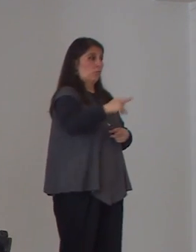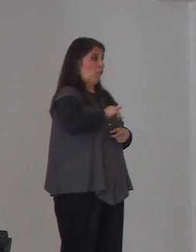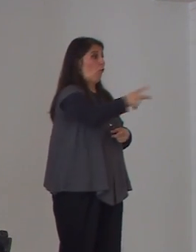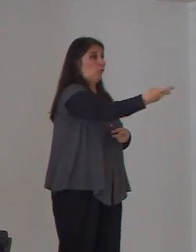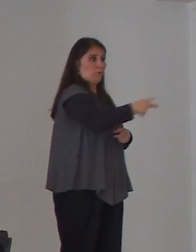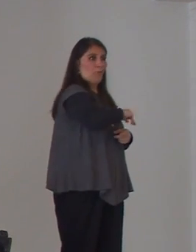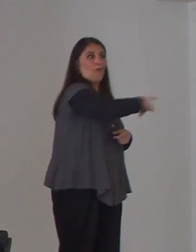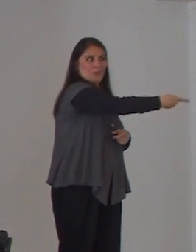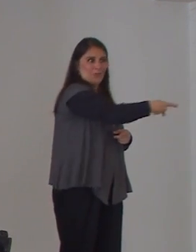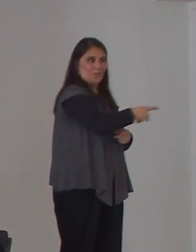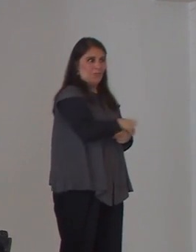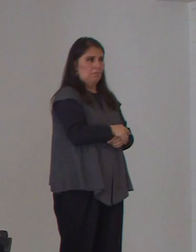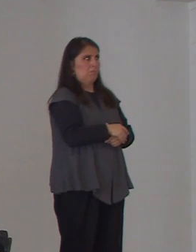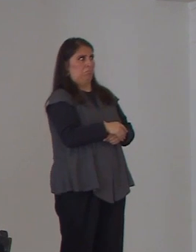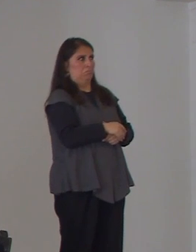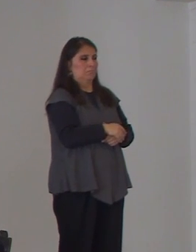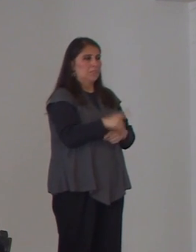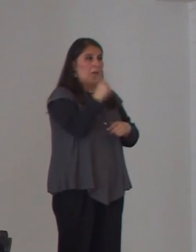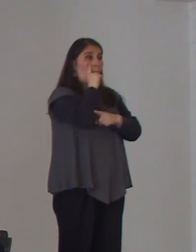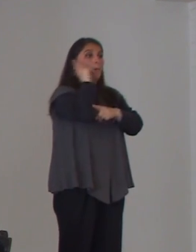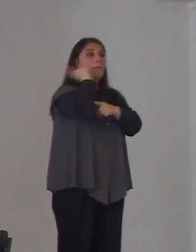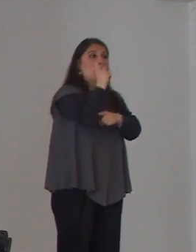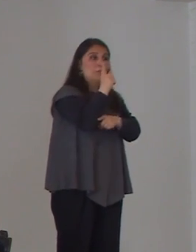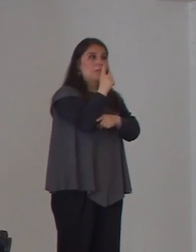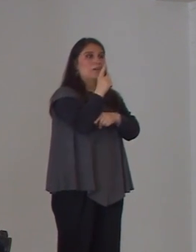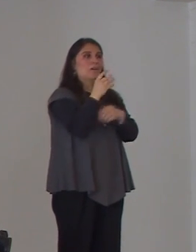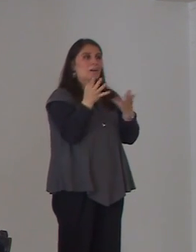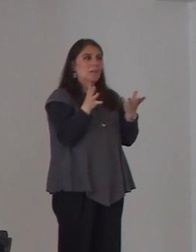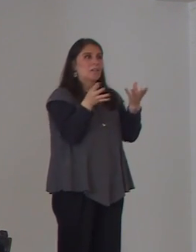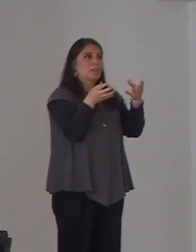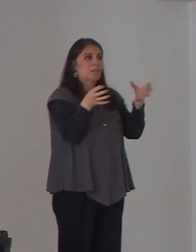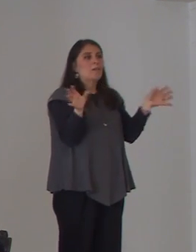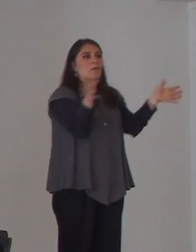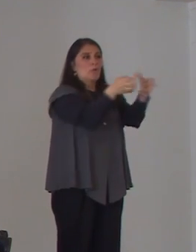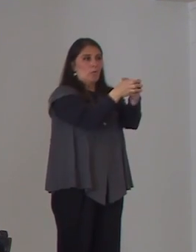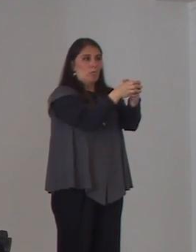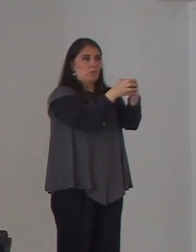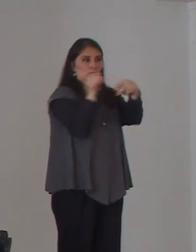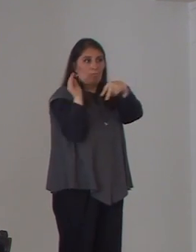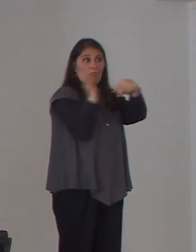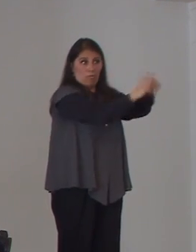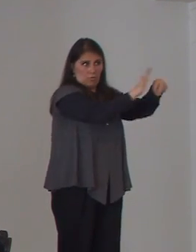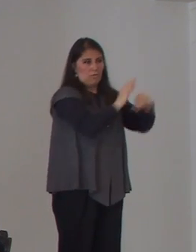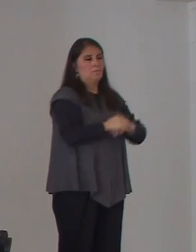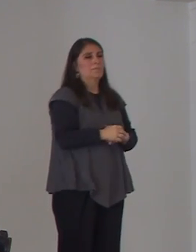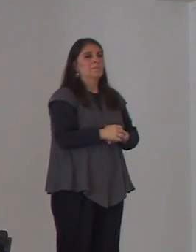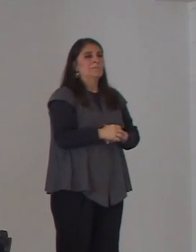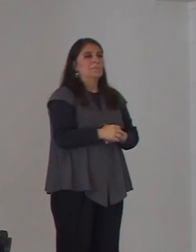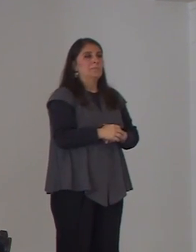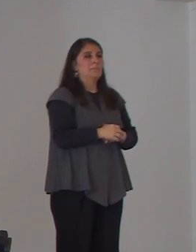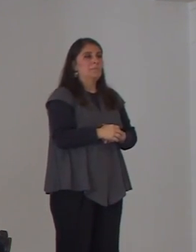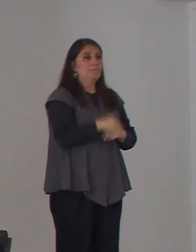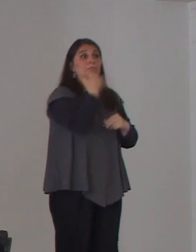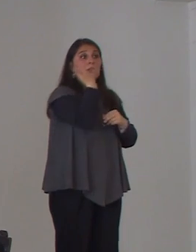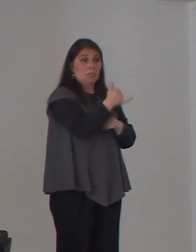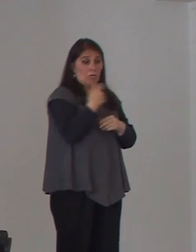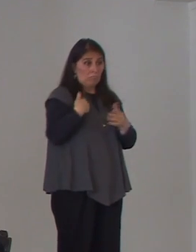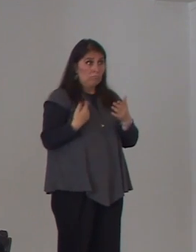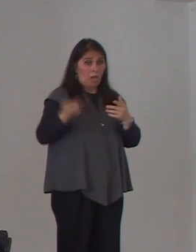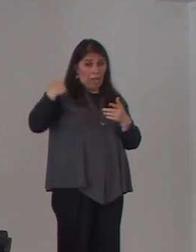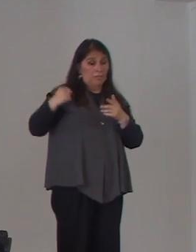de la política de educación para poblaciones vulnerables que fue publicada en el año 2005, y que está vigente